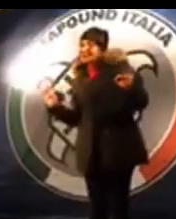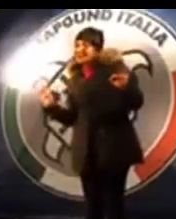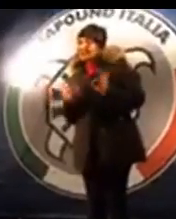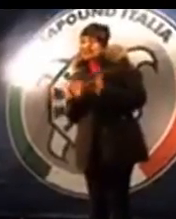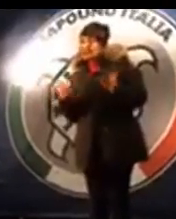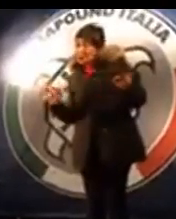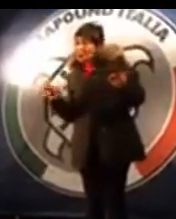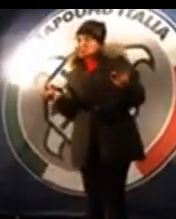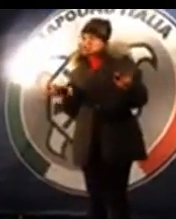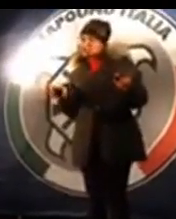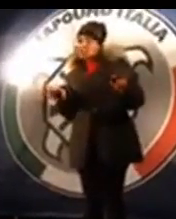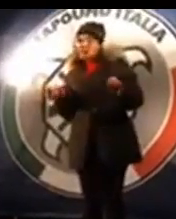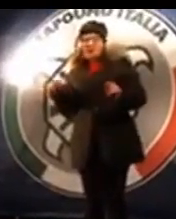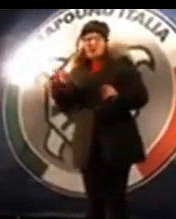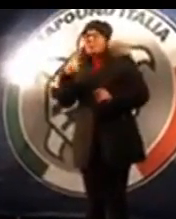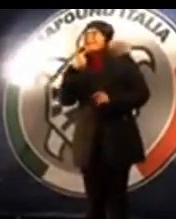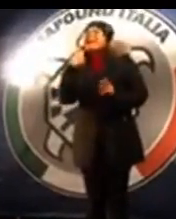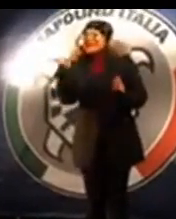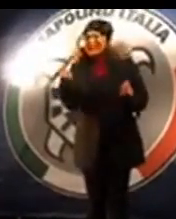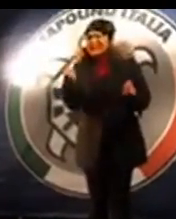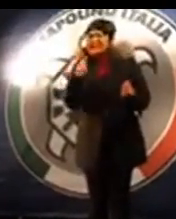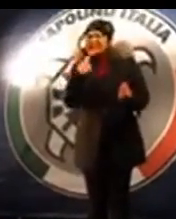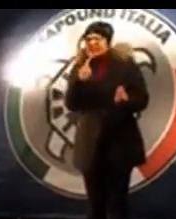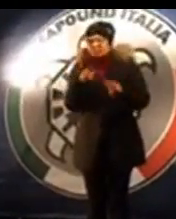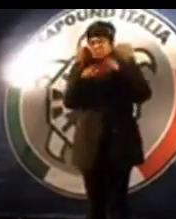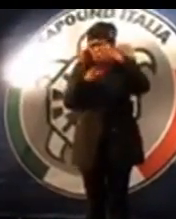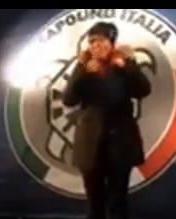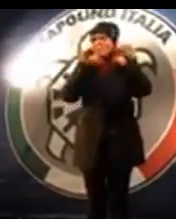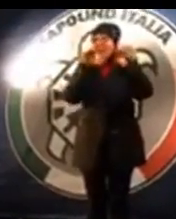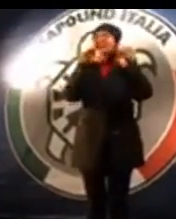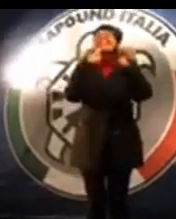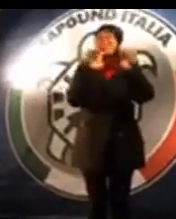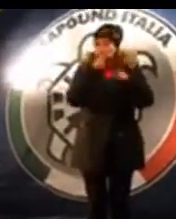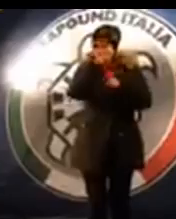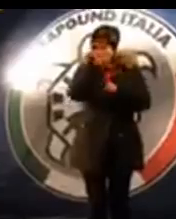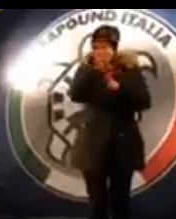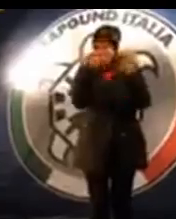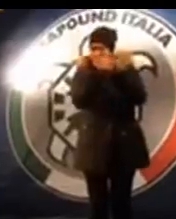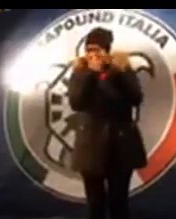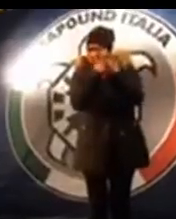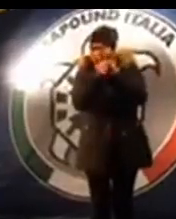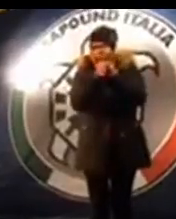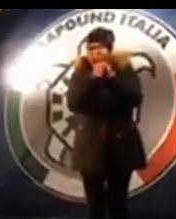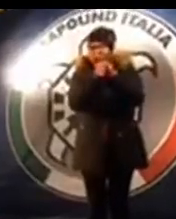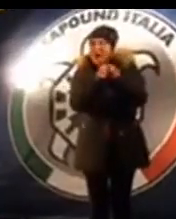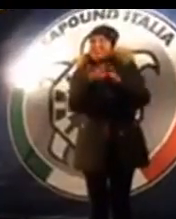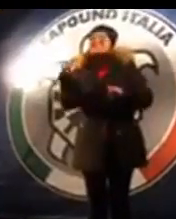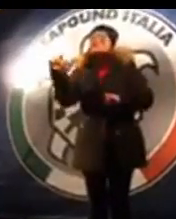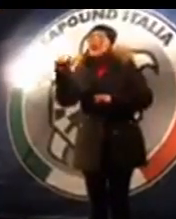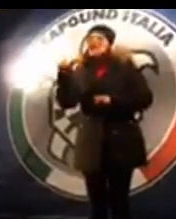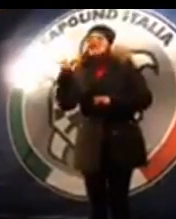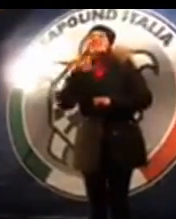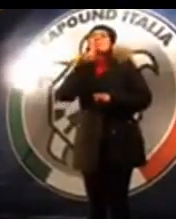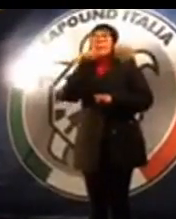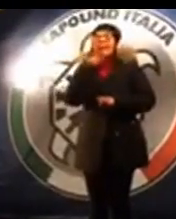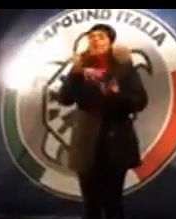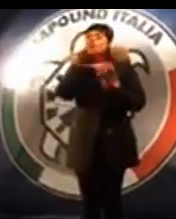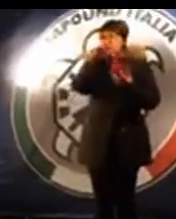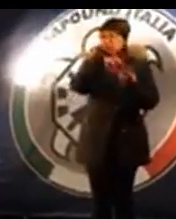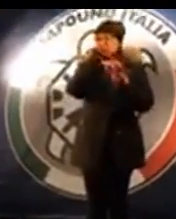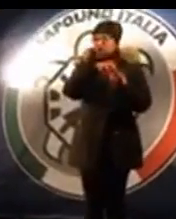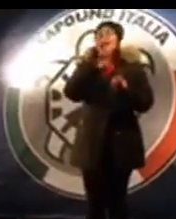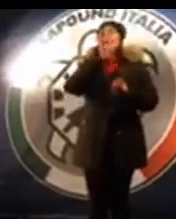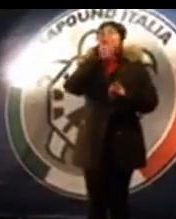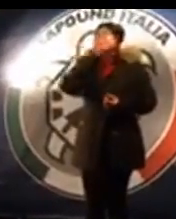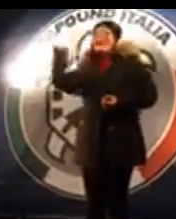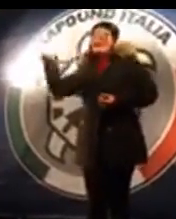suoi alleati. Lei parla dei traditori e parla dei suoi alleati. Matteo Salvini parla dell'inciucio e parla di Silvio Berlusconi. Lo sappiamo già